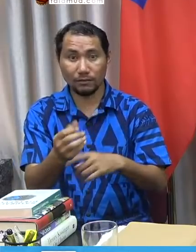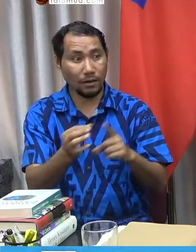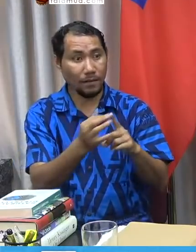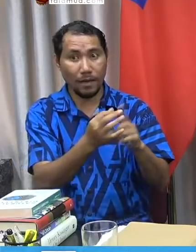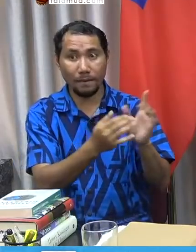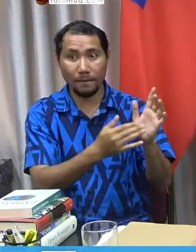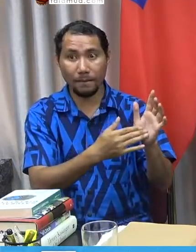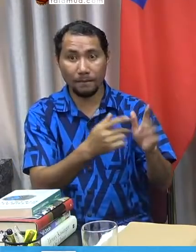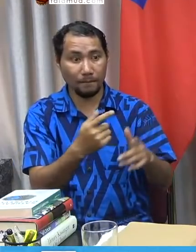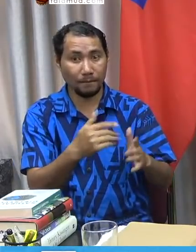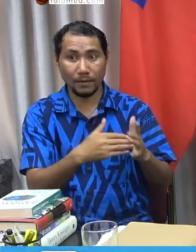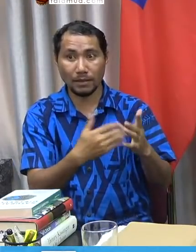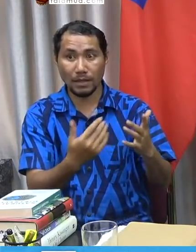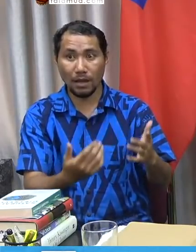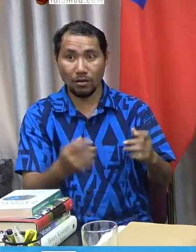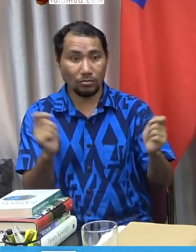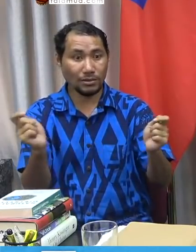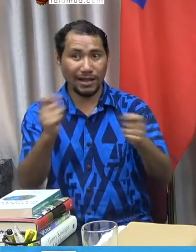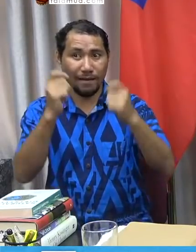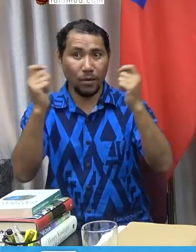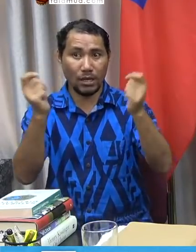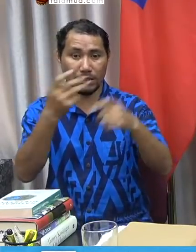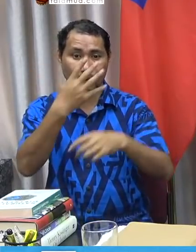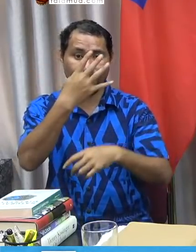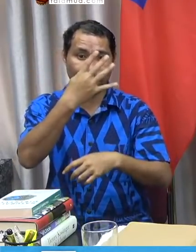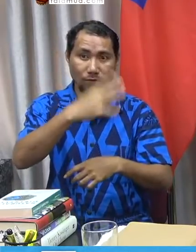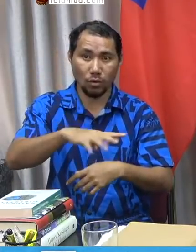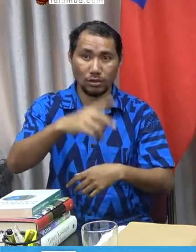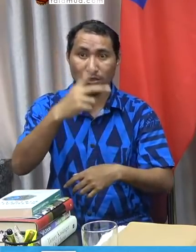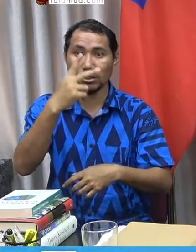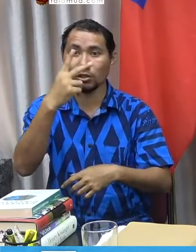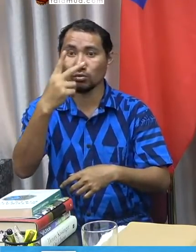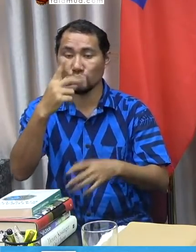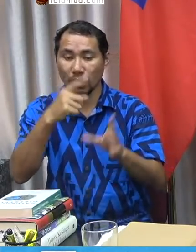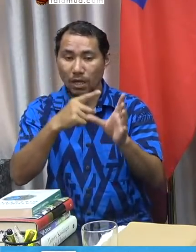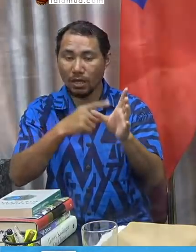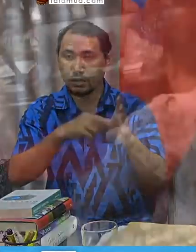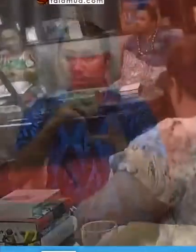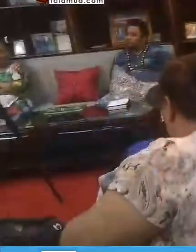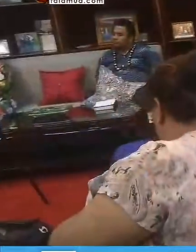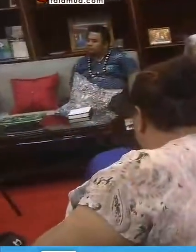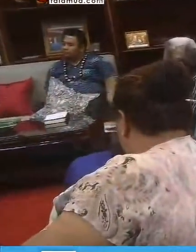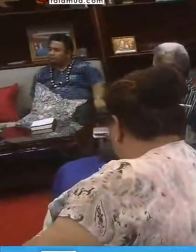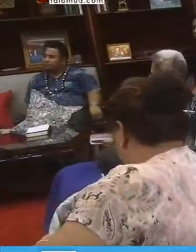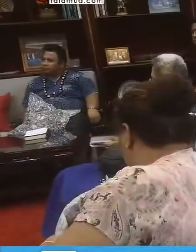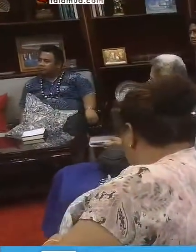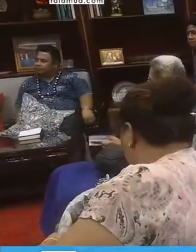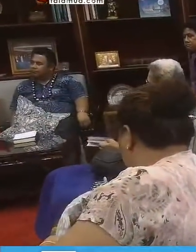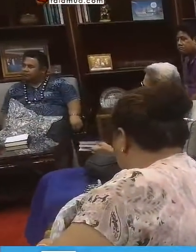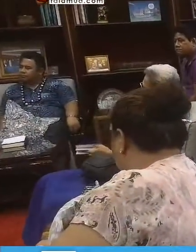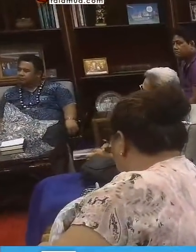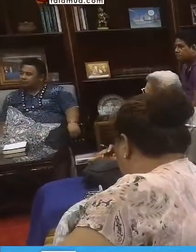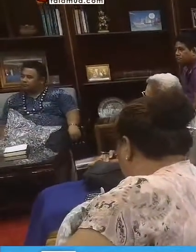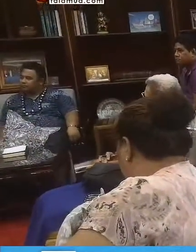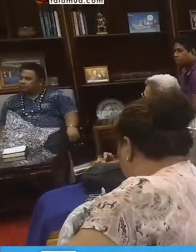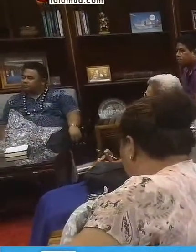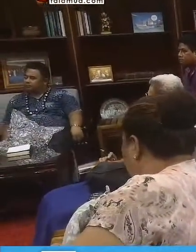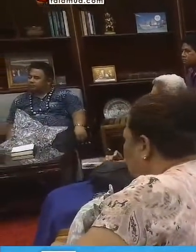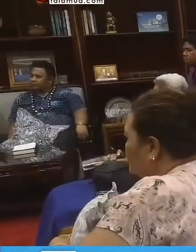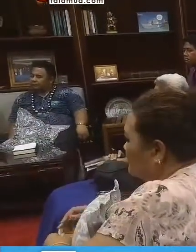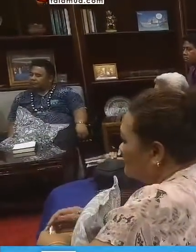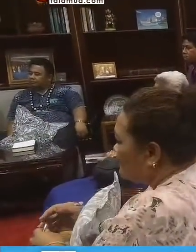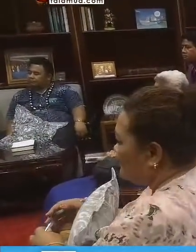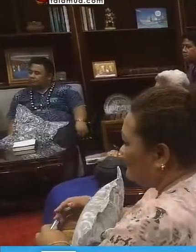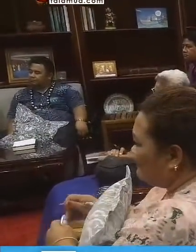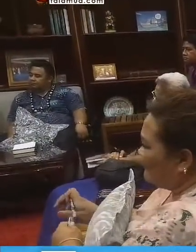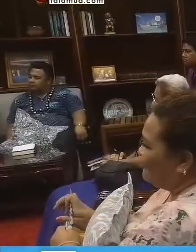today le fast food to sang o le vai na kuia ia tau maua le mai le bala fa lo le fiamu te tai